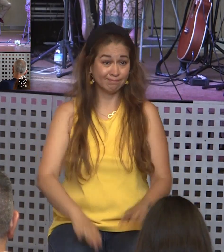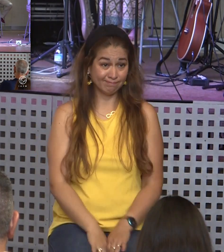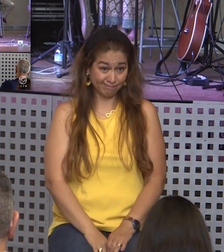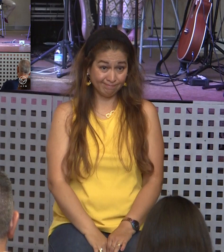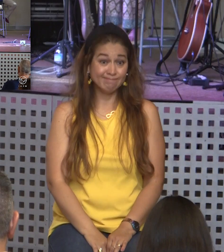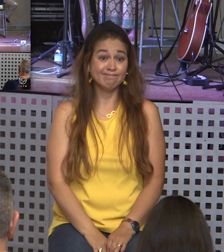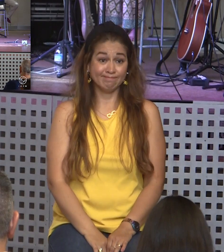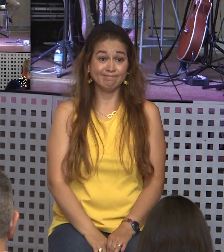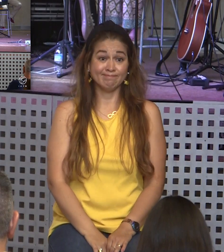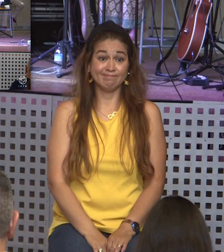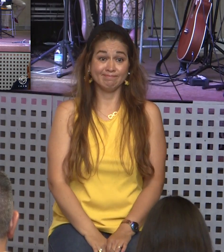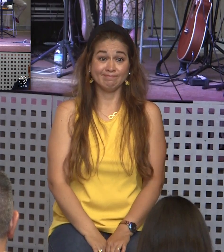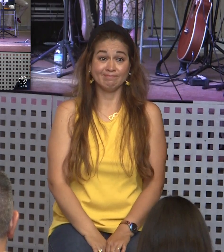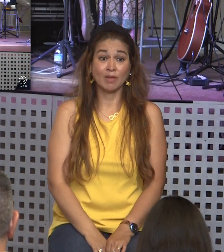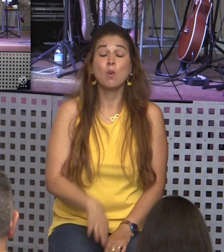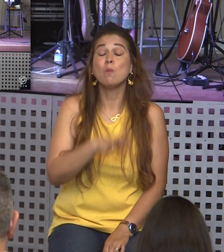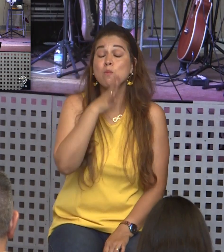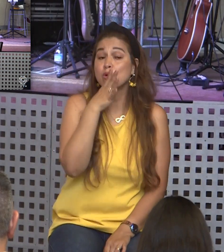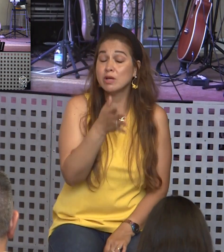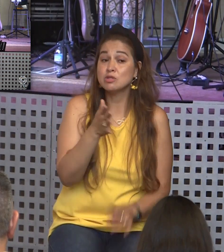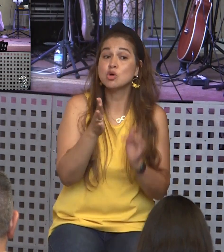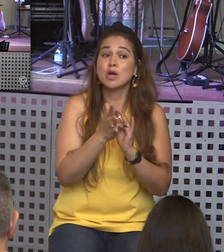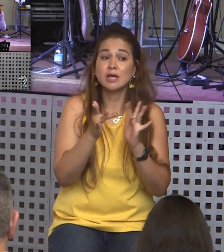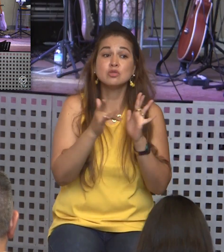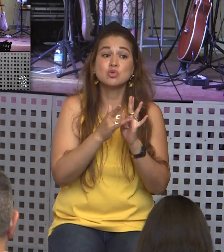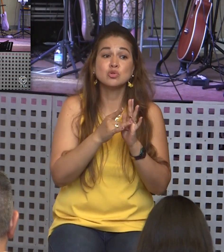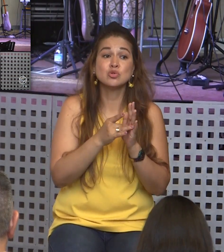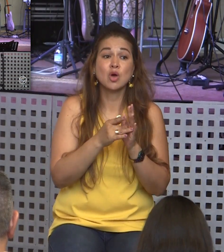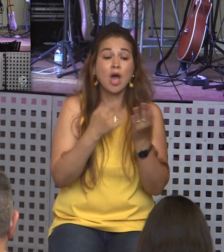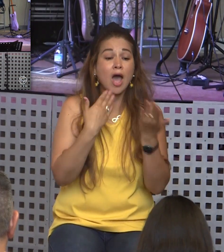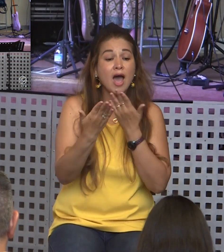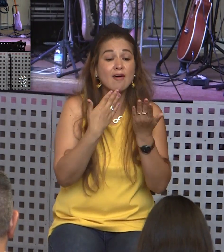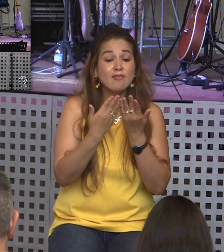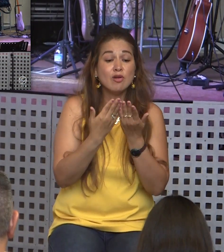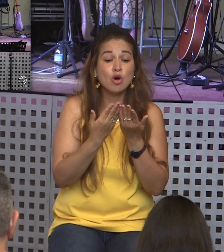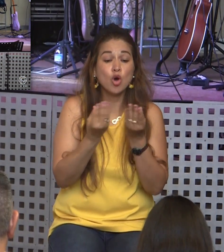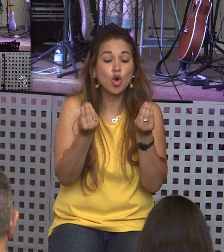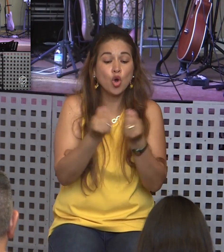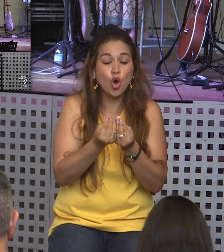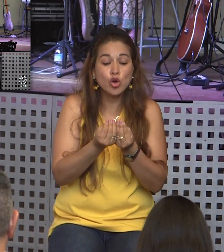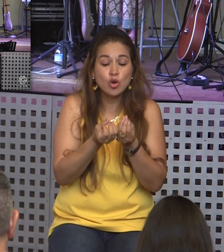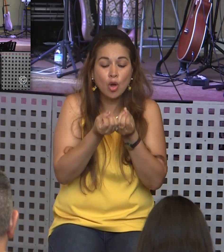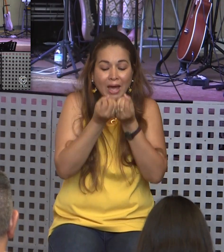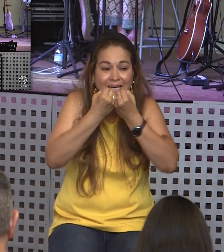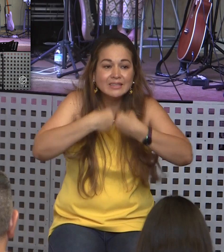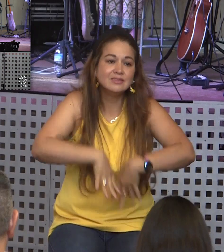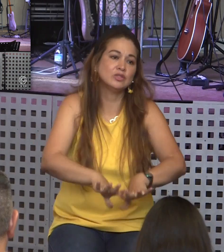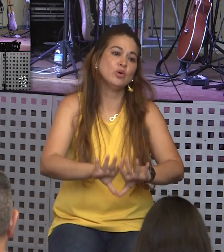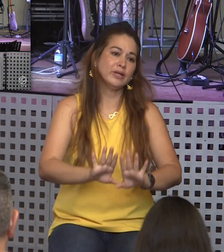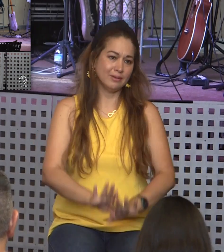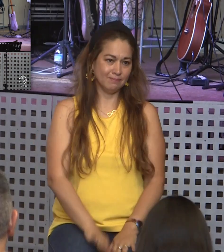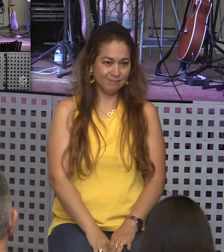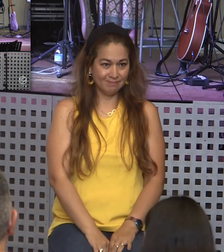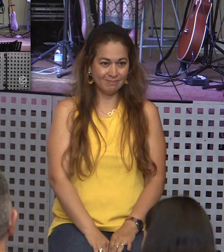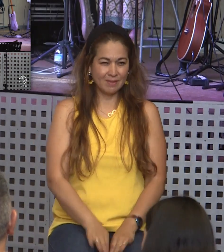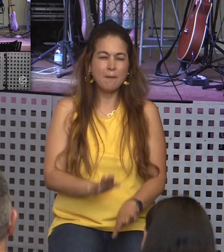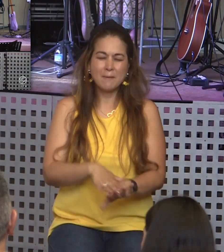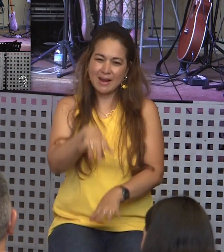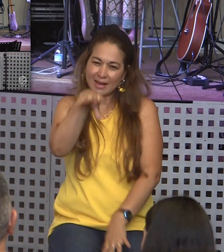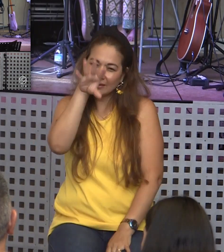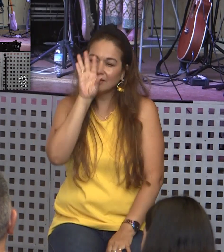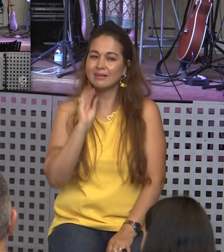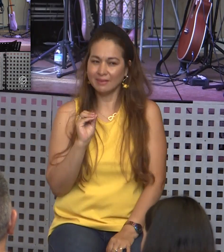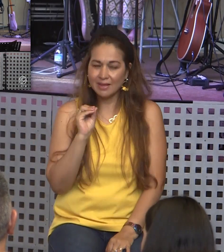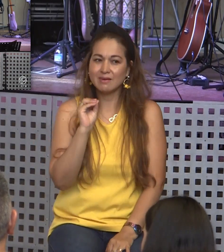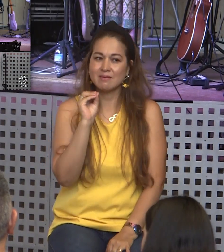cuando alguien no ve y tú le quieres decir algo, necesitas explicarle